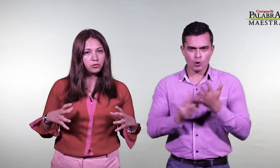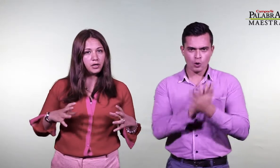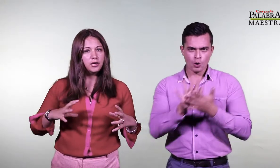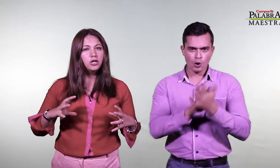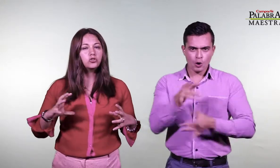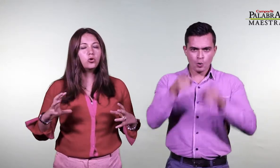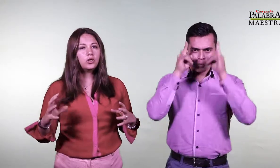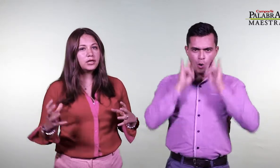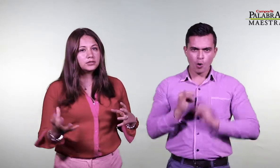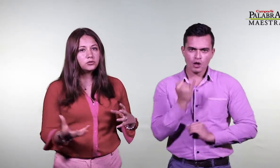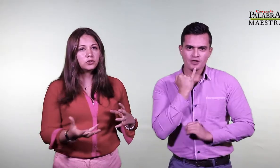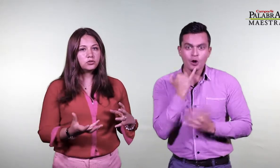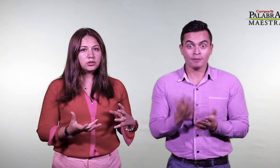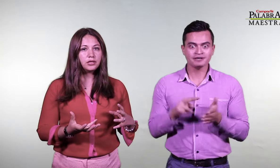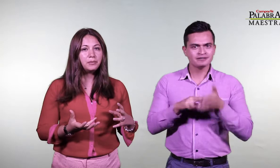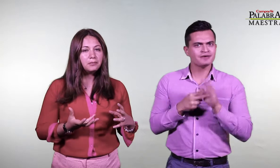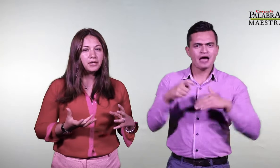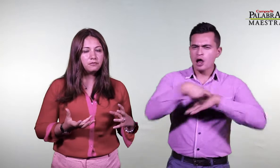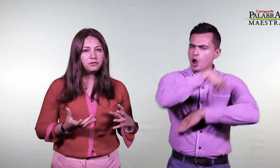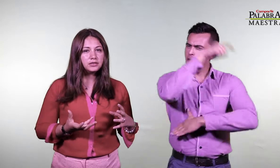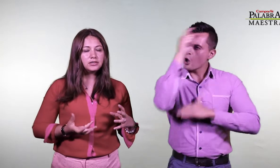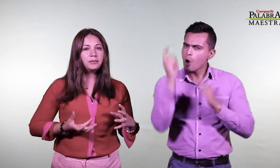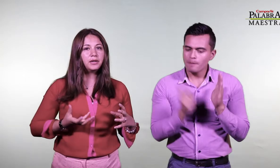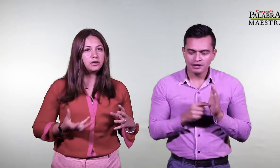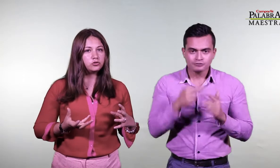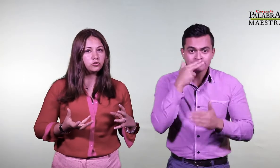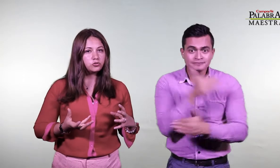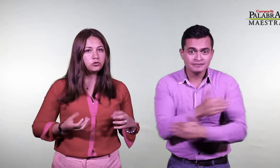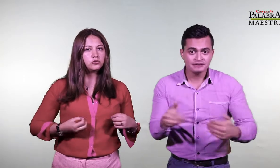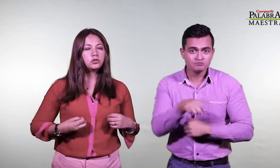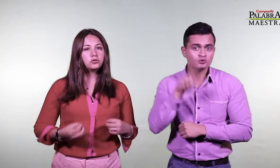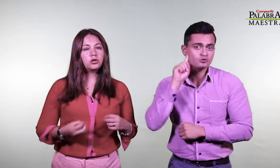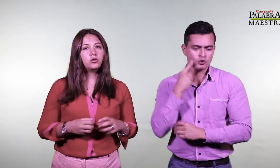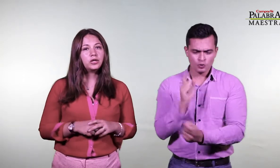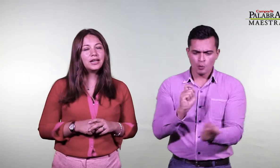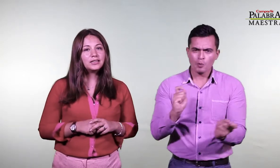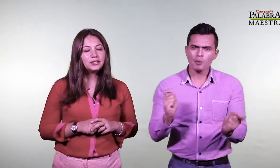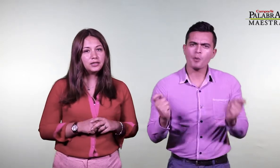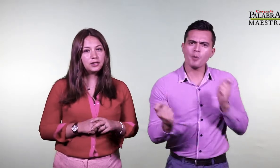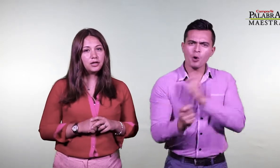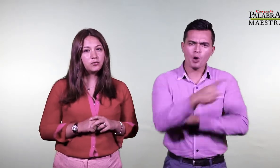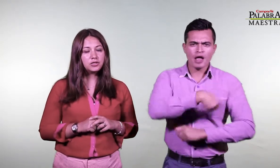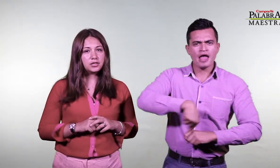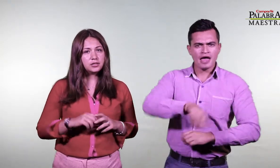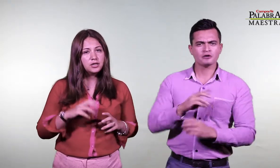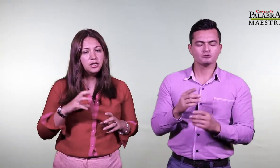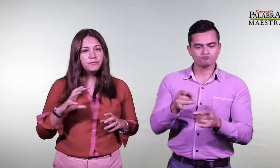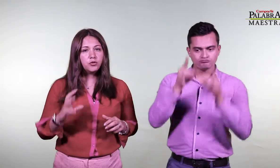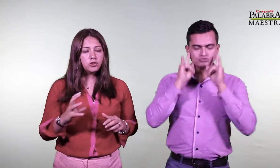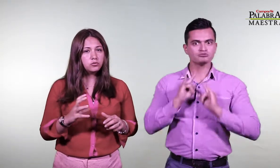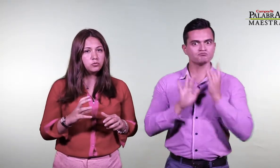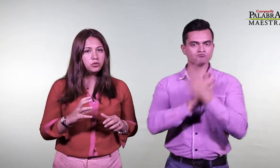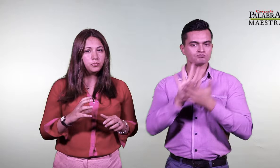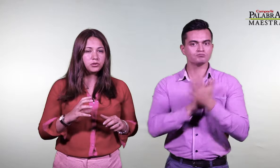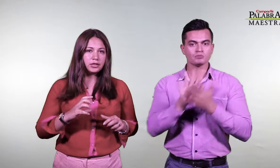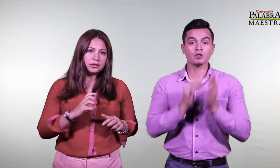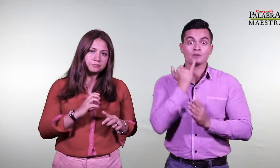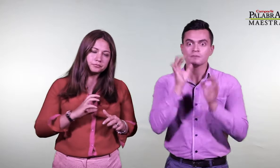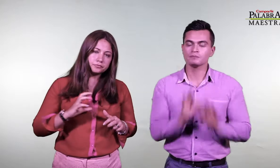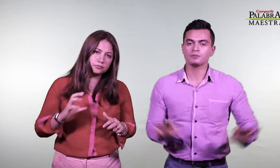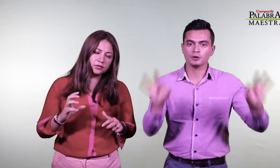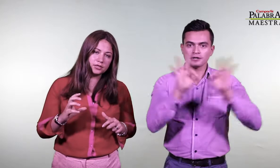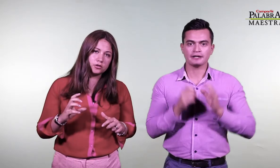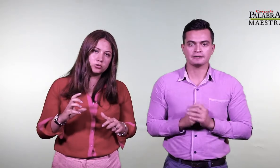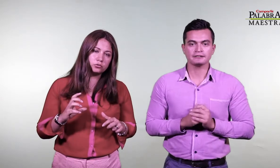para transformar toda la situación de primera infancia para los niños sordos en donde logren adquirir la lengua de señas. Y un asunto muy